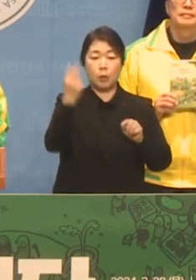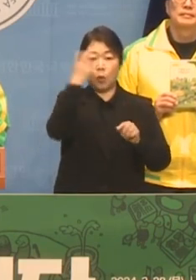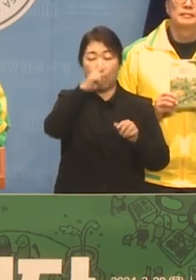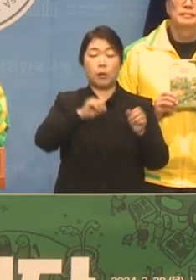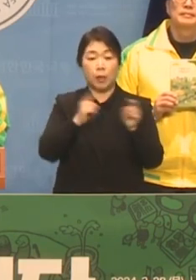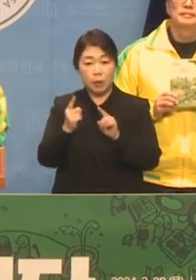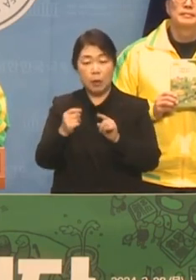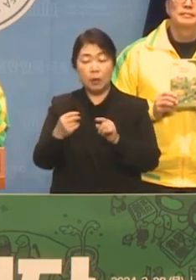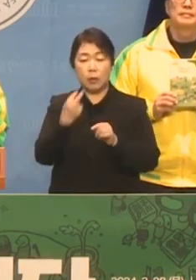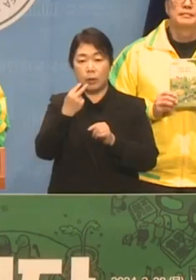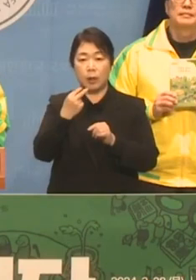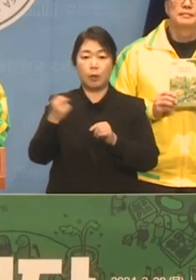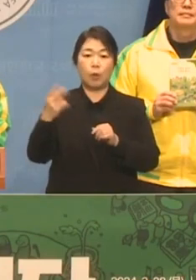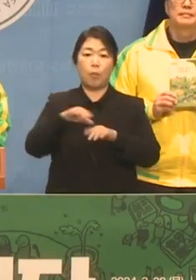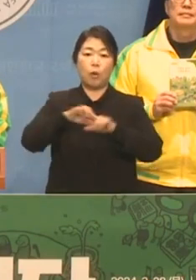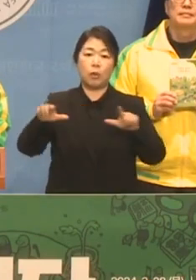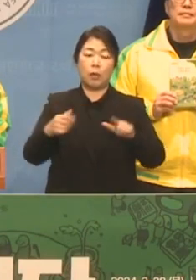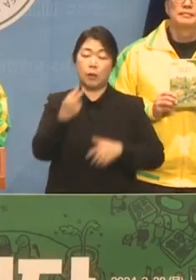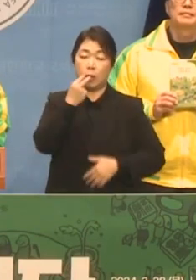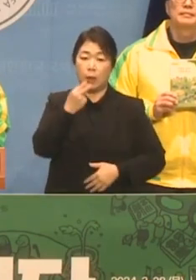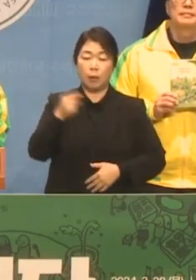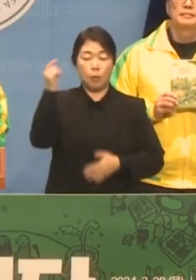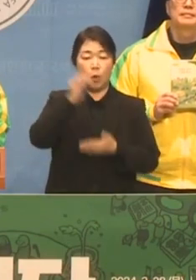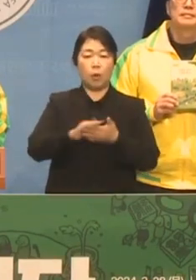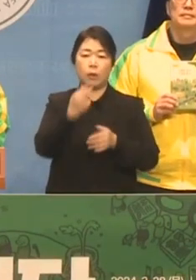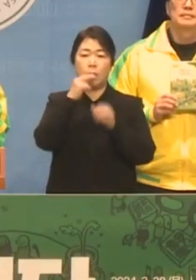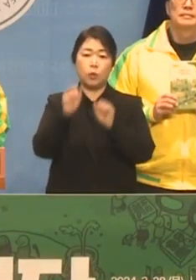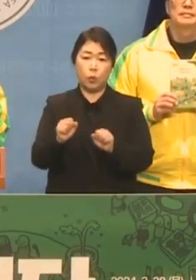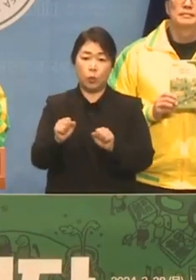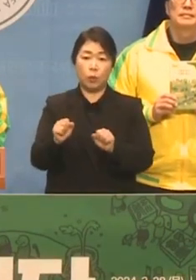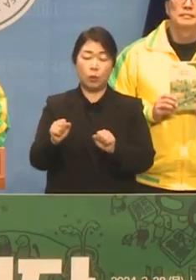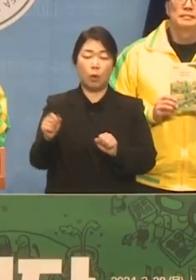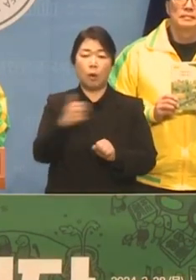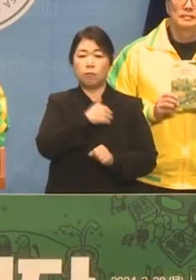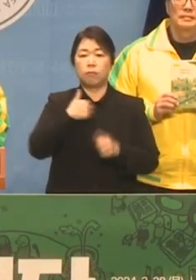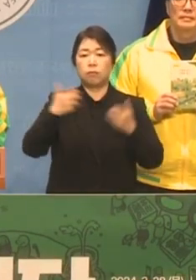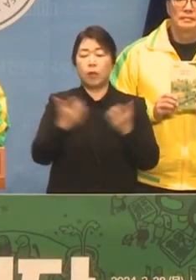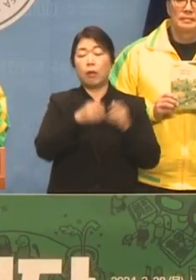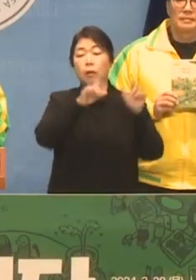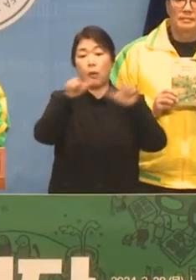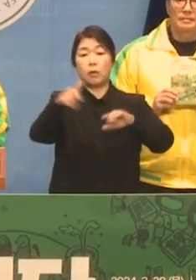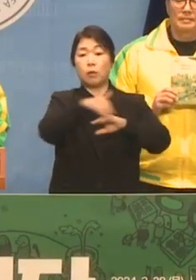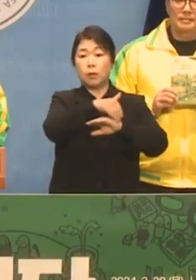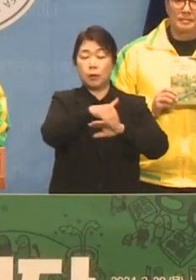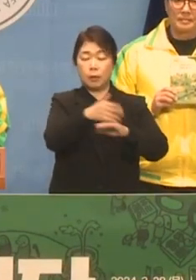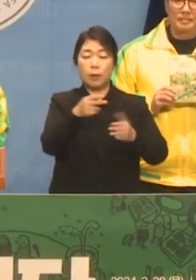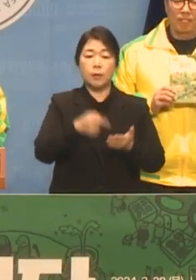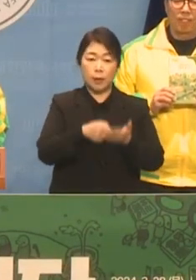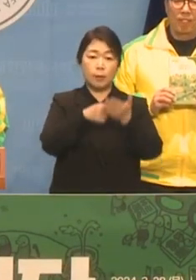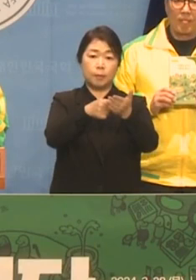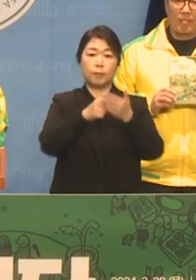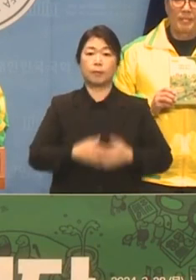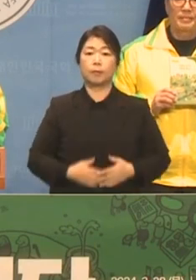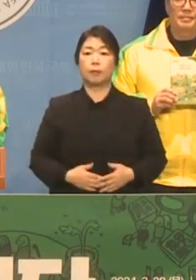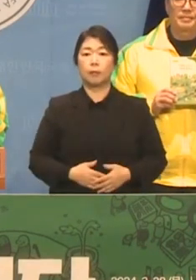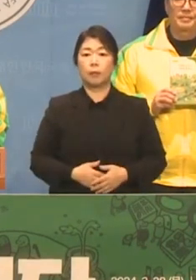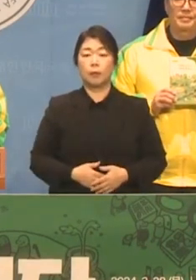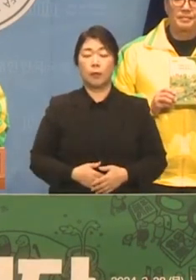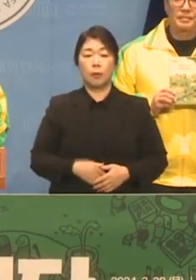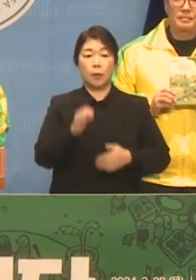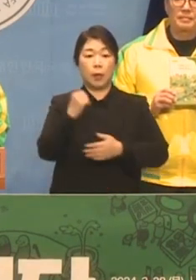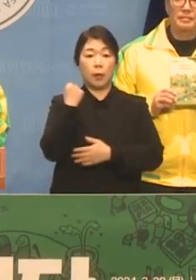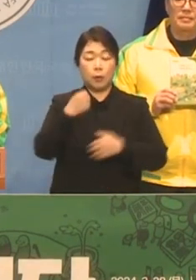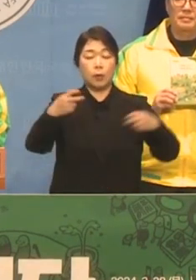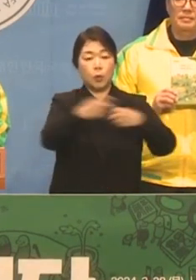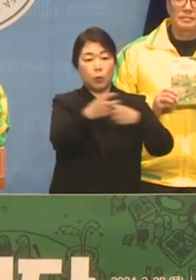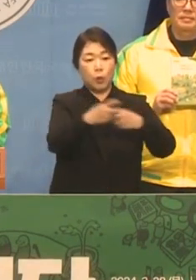생태 평등한 생계 평화로운 생존 풍요로운 생활 정책을 제한하고 있습니다 먼저 에너지